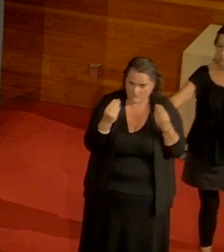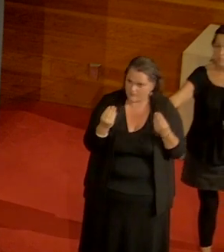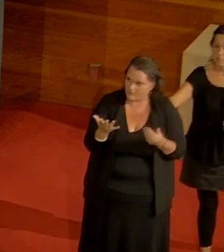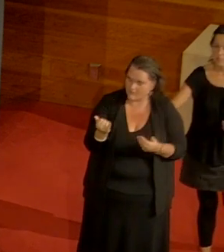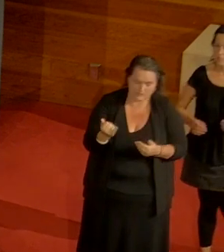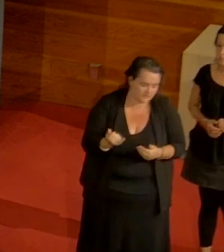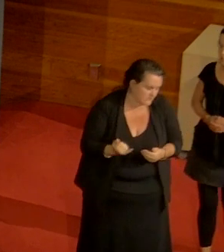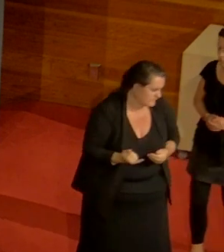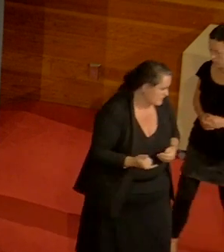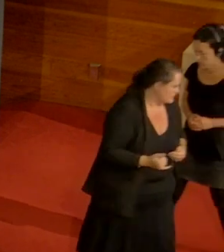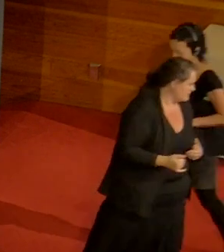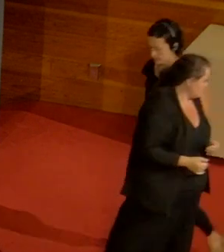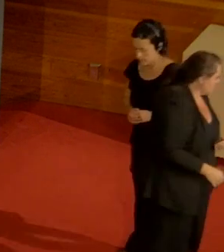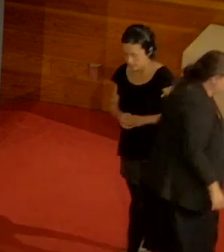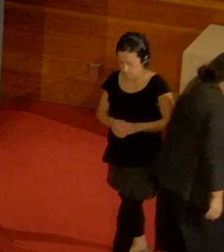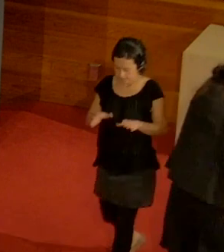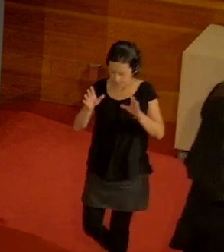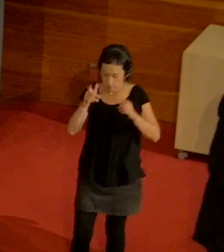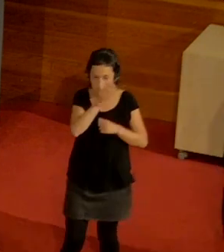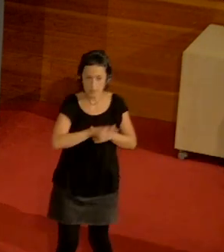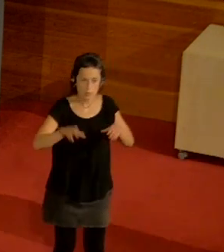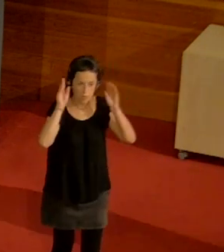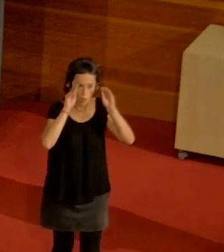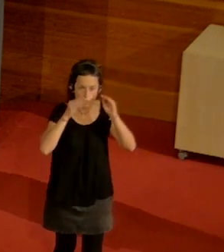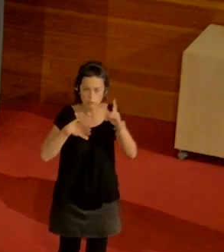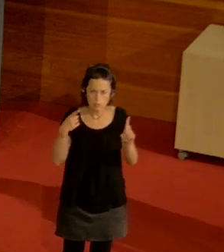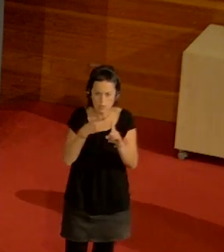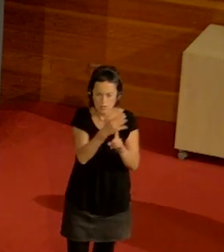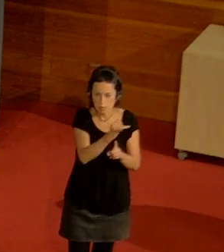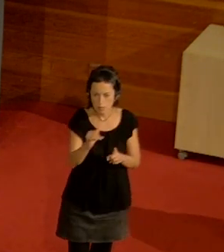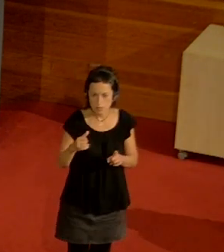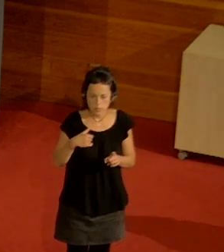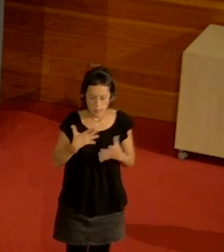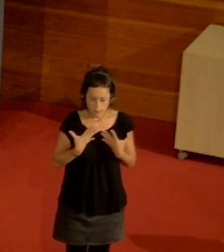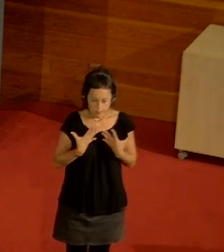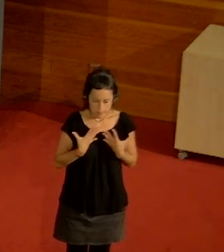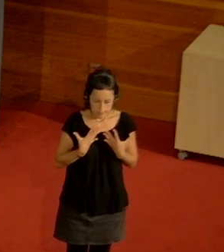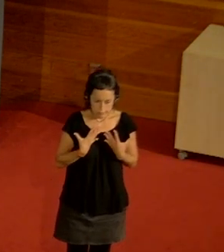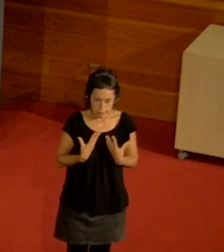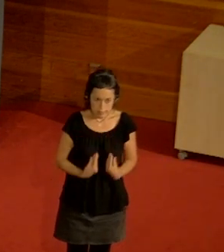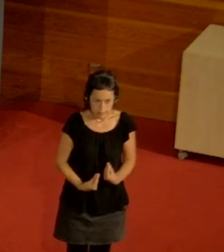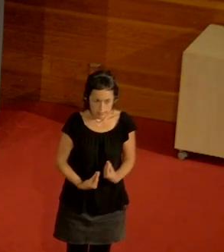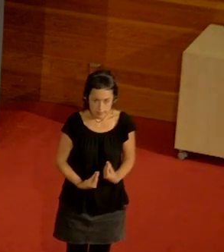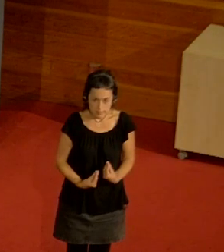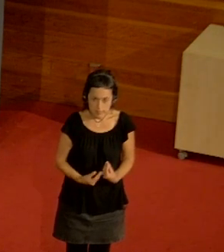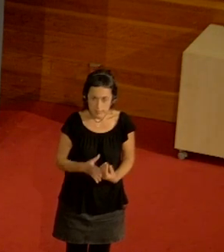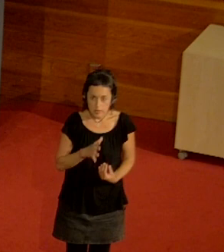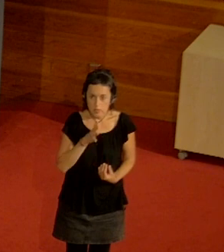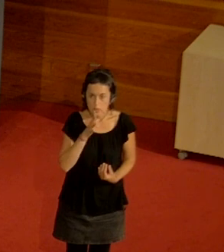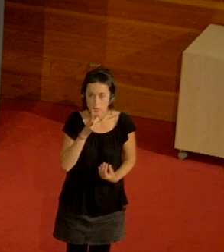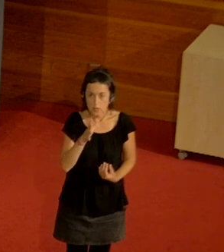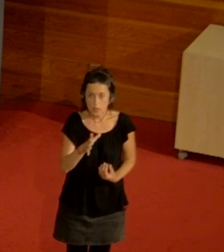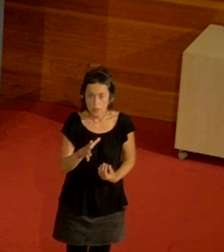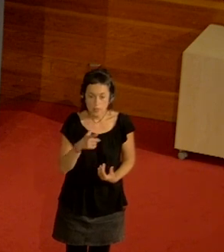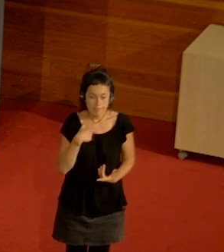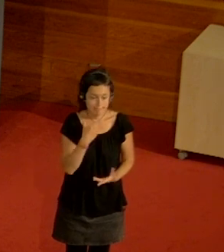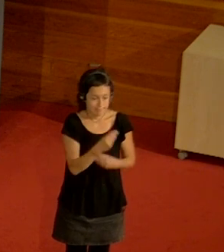espectativas Ah totalmente derrumbados por por por haber hecho lo que se supone tenían que haber